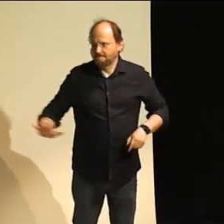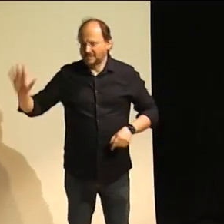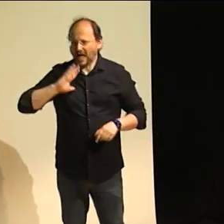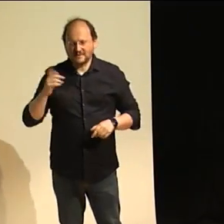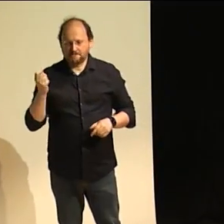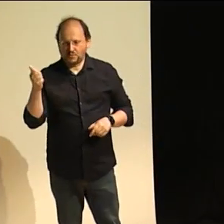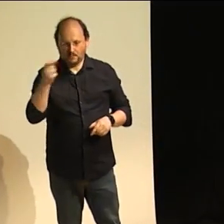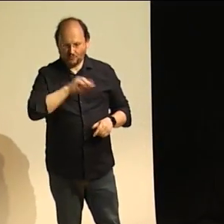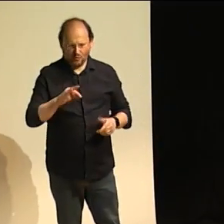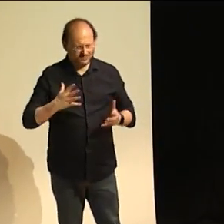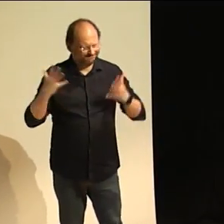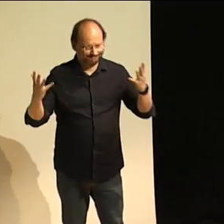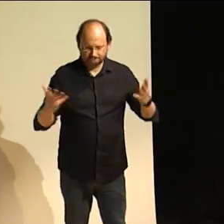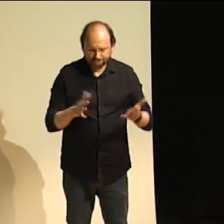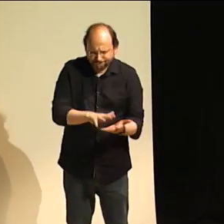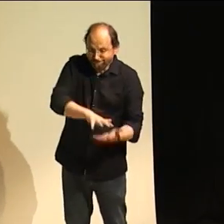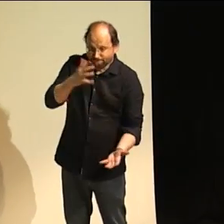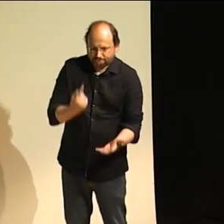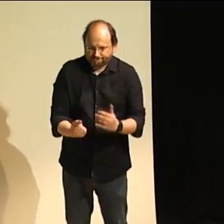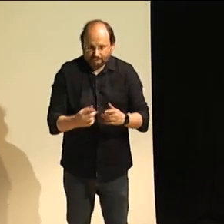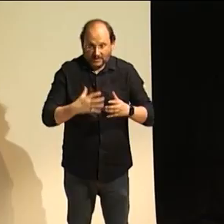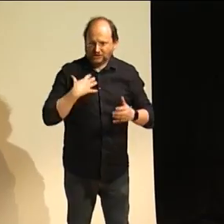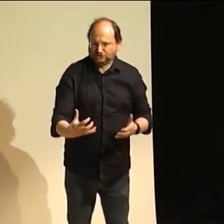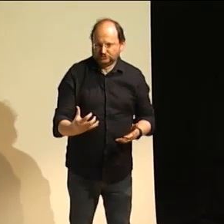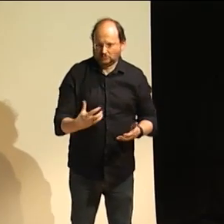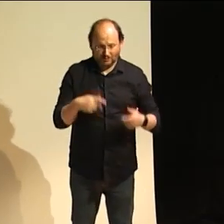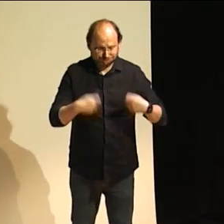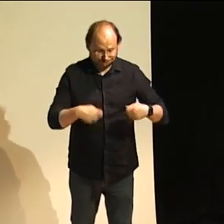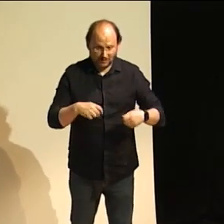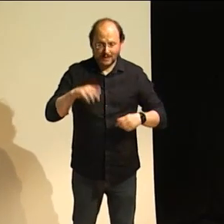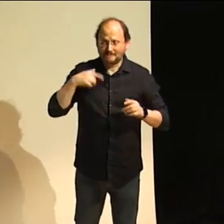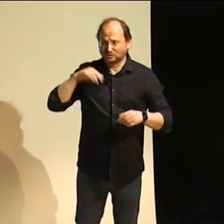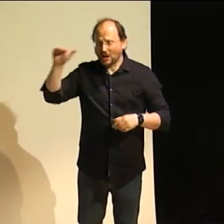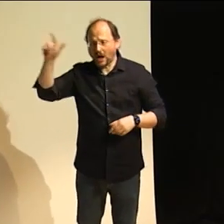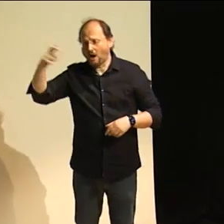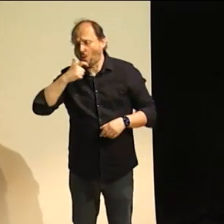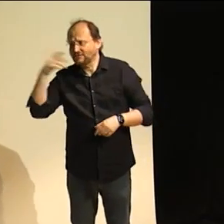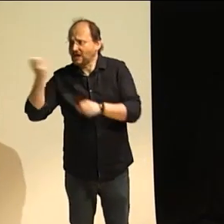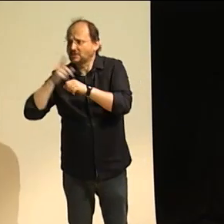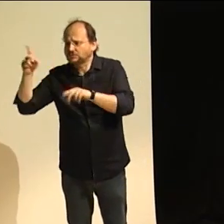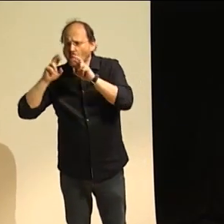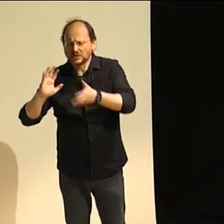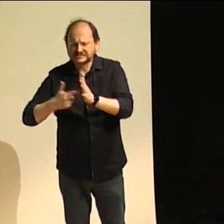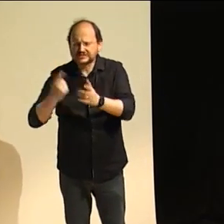gestualité. Il y a beaucoup de traces en France et peu de traces à l'étranger. Donc j'ai déjà